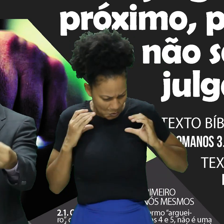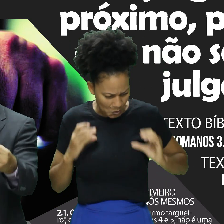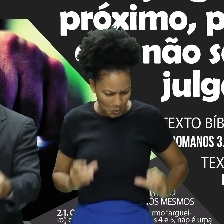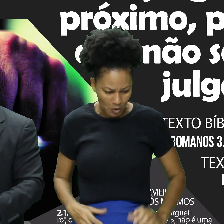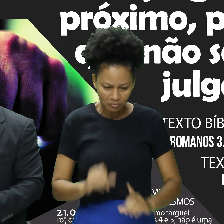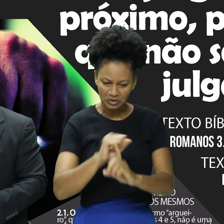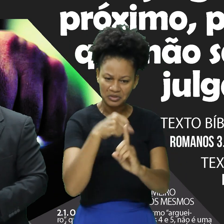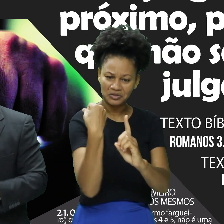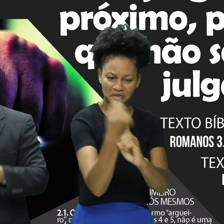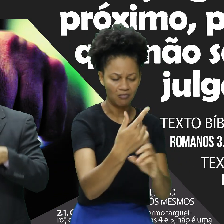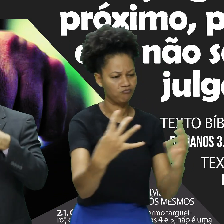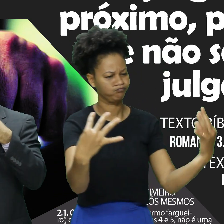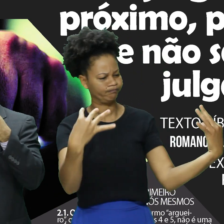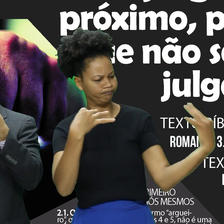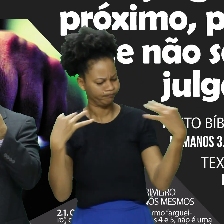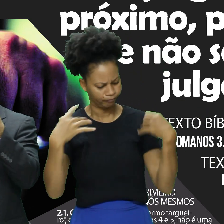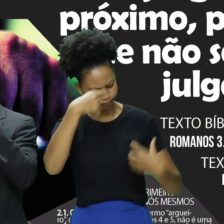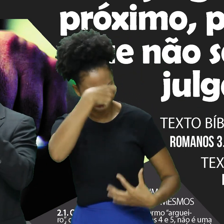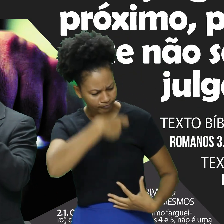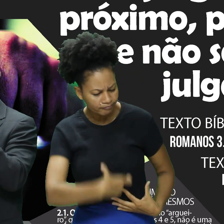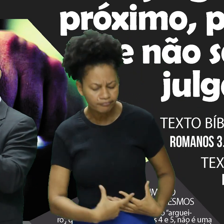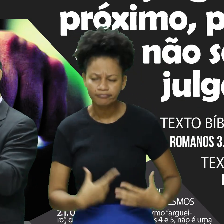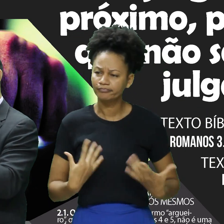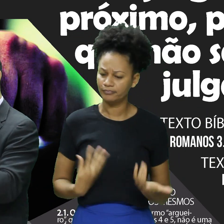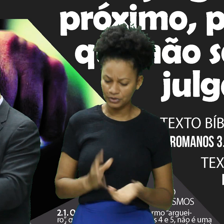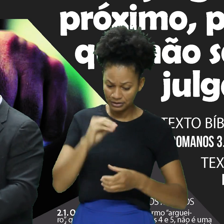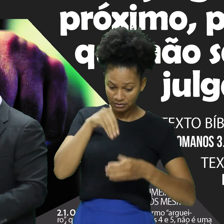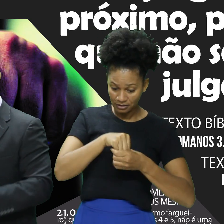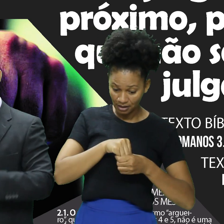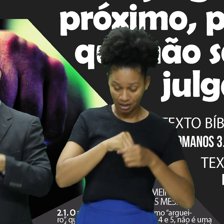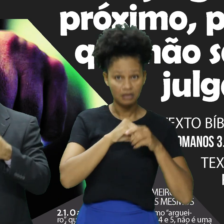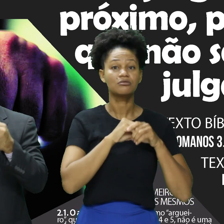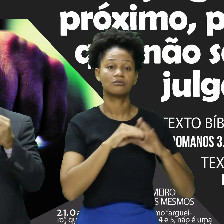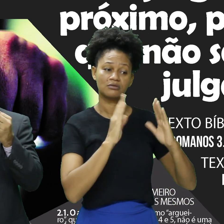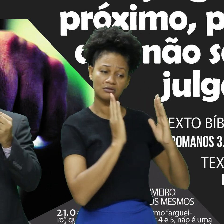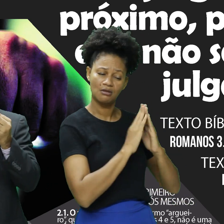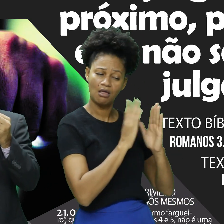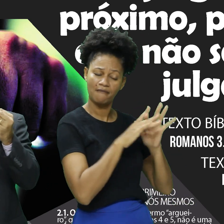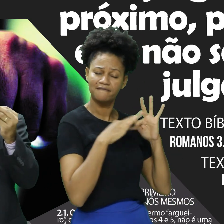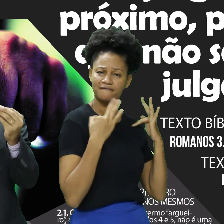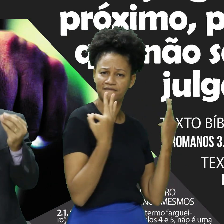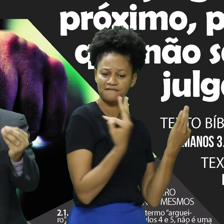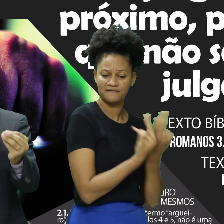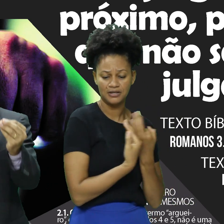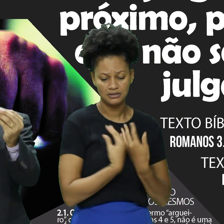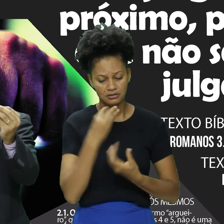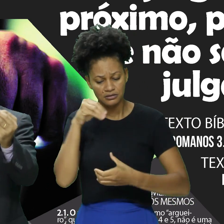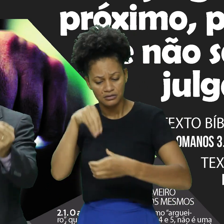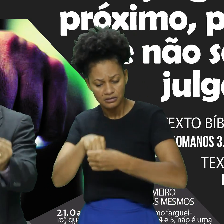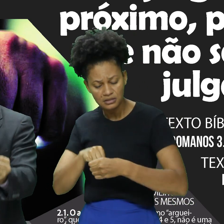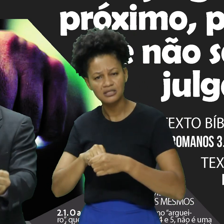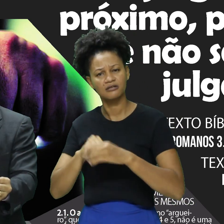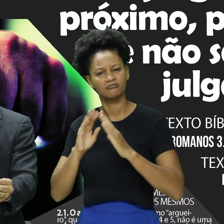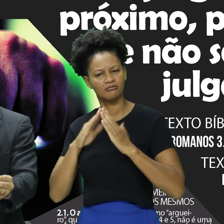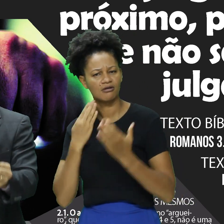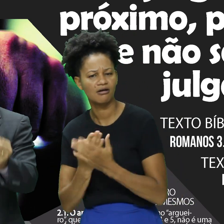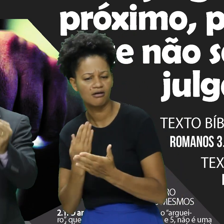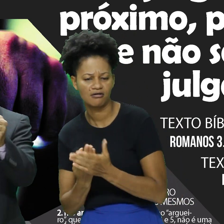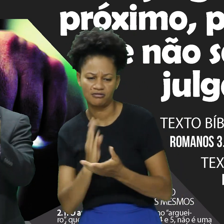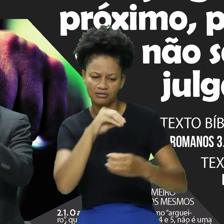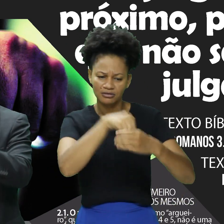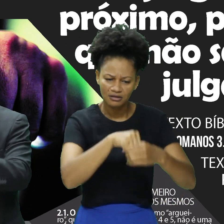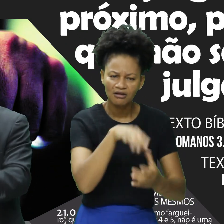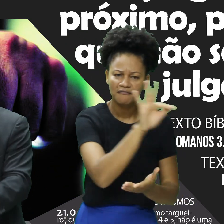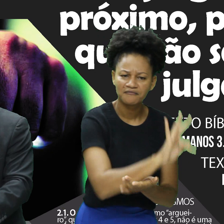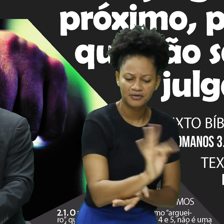da sociedade, como nos comportamos dentro de casa, como nos comportamos na escola, na faculdade,